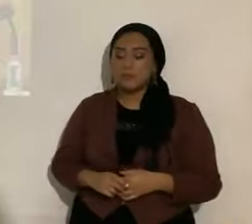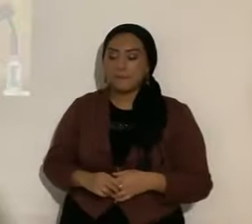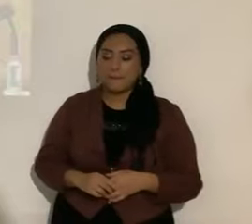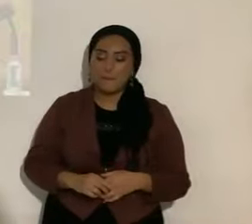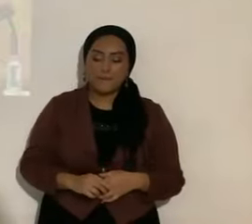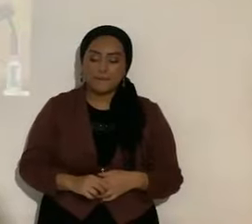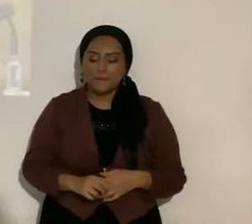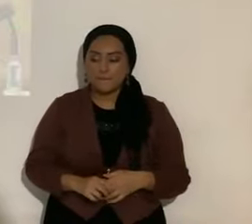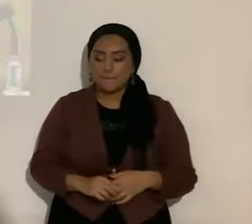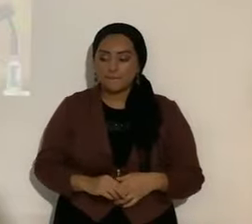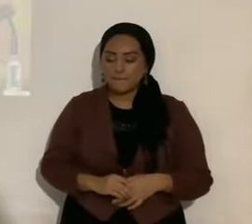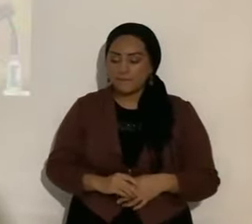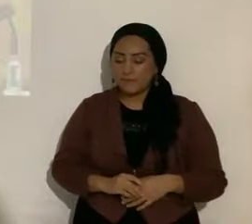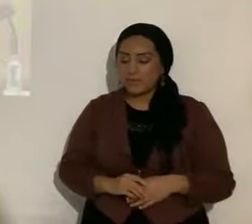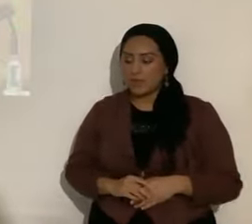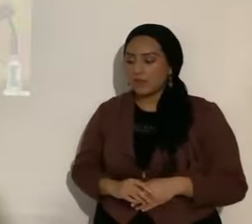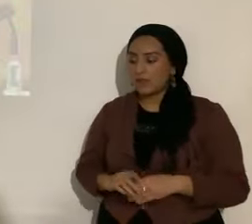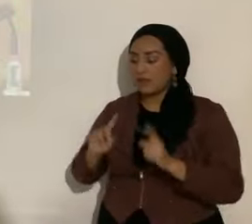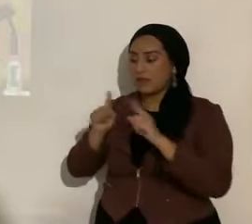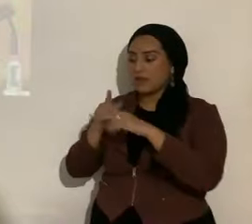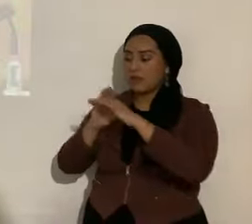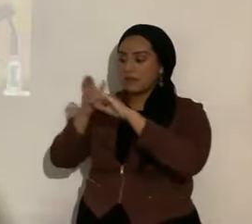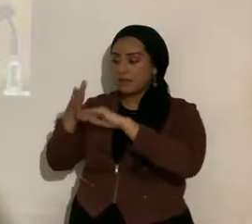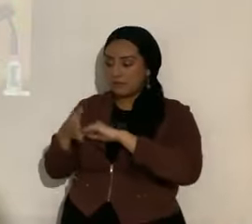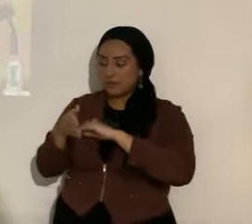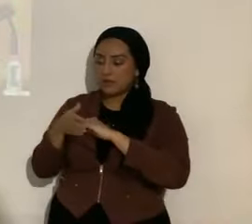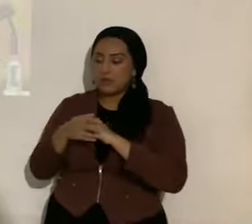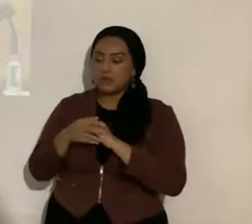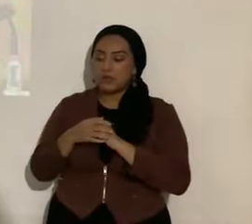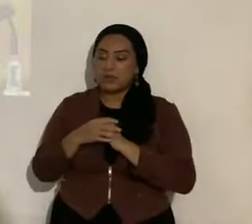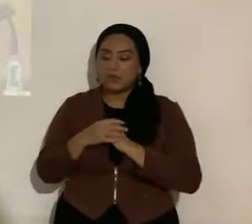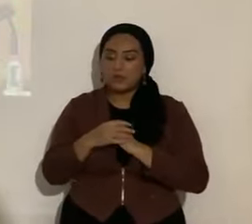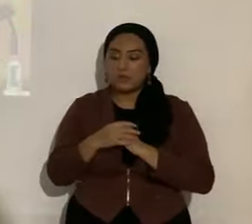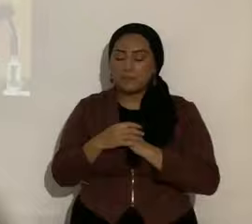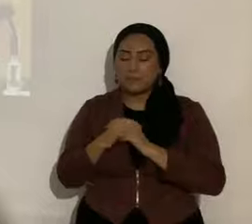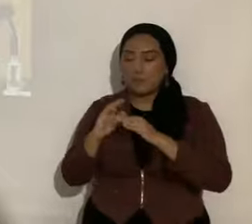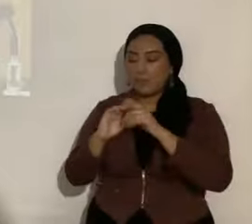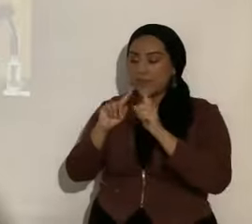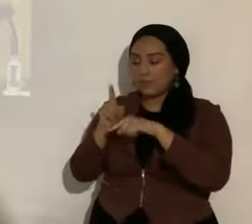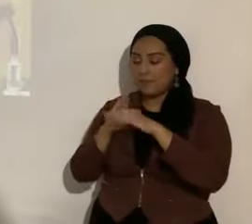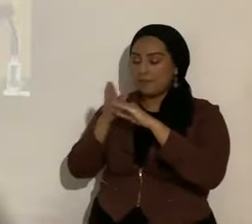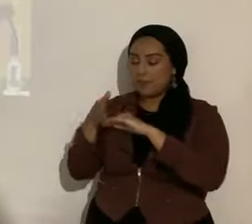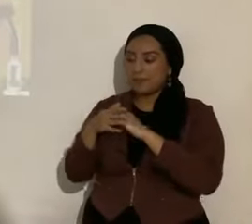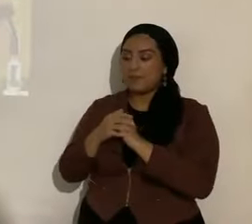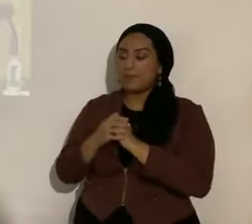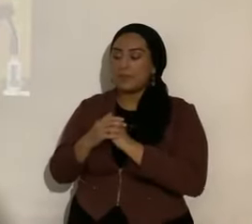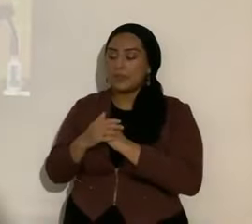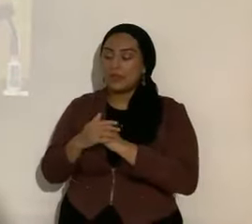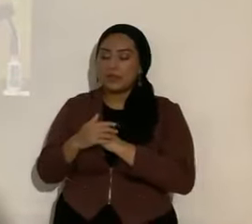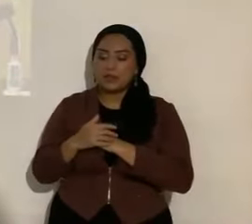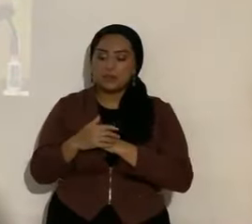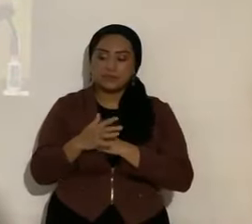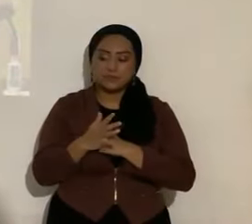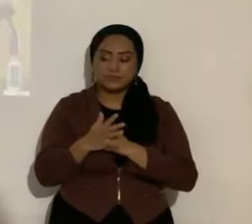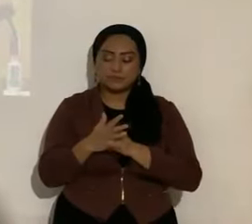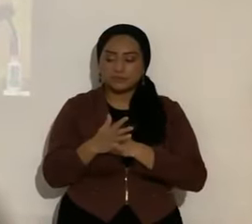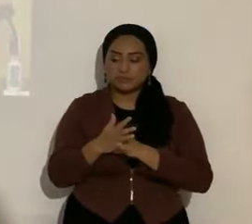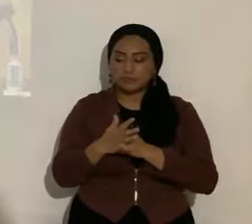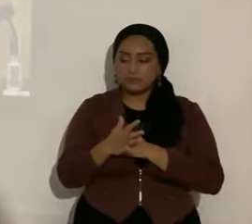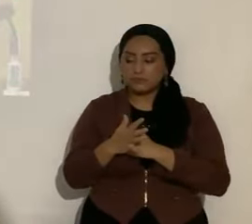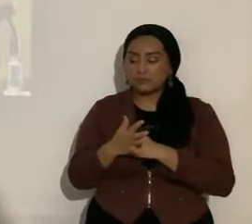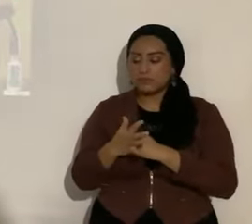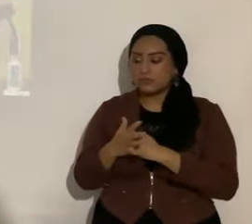él tenía la última. Y pasando Elías por delante de él, fíjense, y pasando Elías por delante de él,